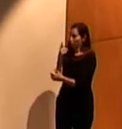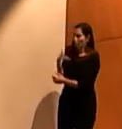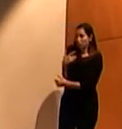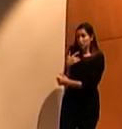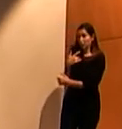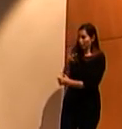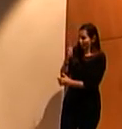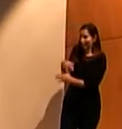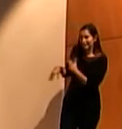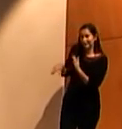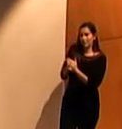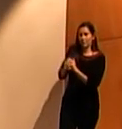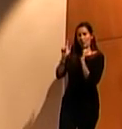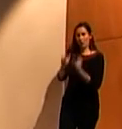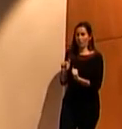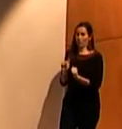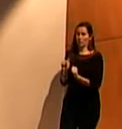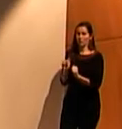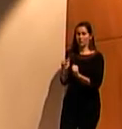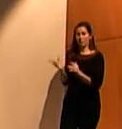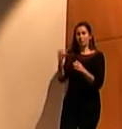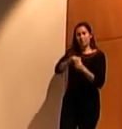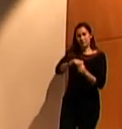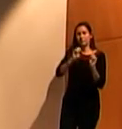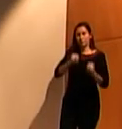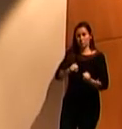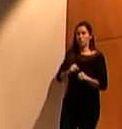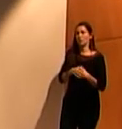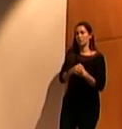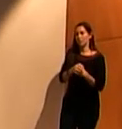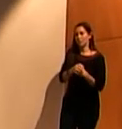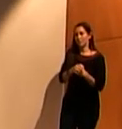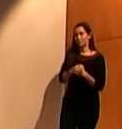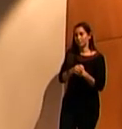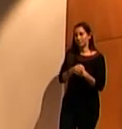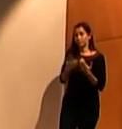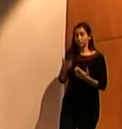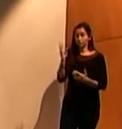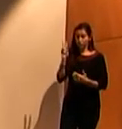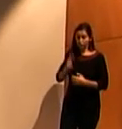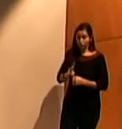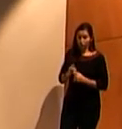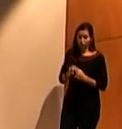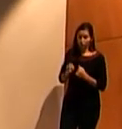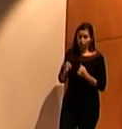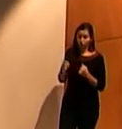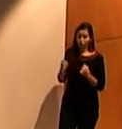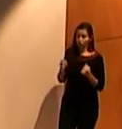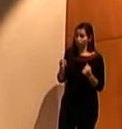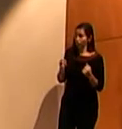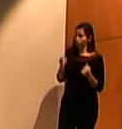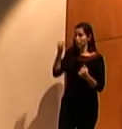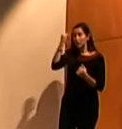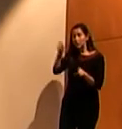la conception même, hein, de cet abri sensoriel. Voilà, donc l'idée, c'était aussi de favoriser des